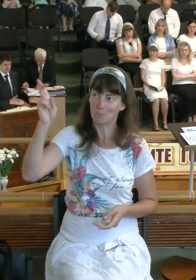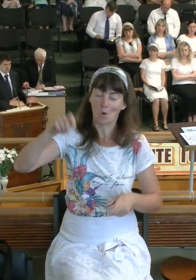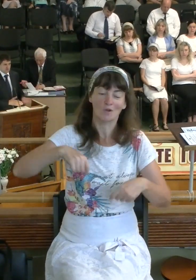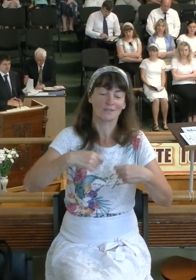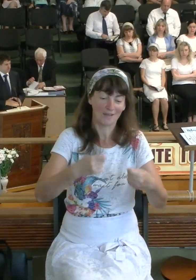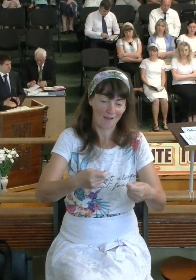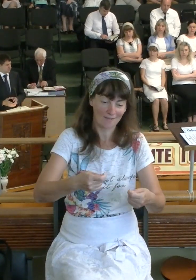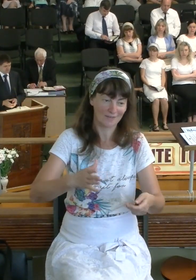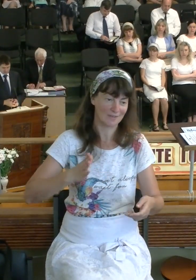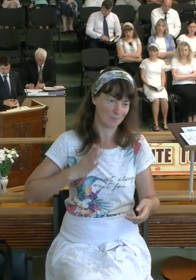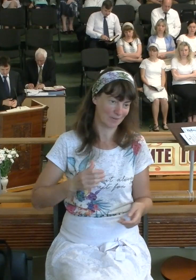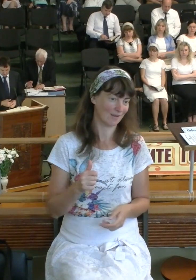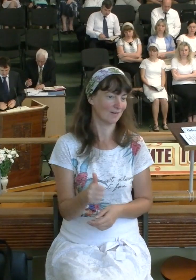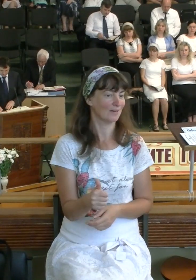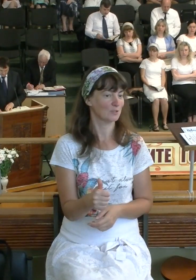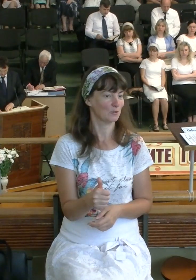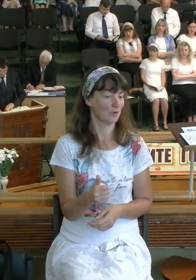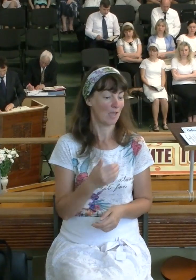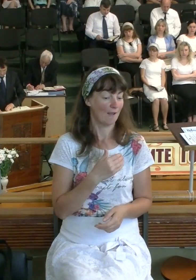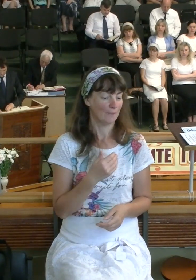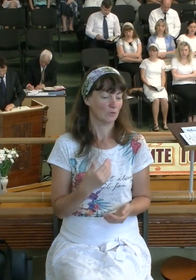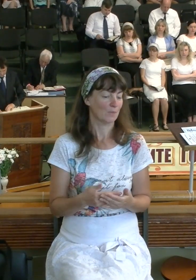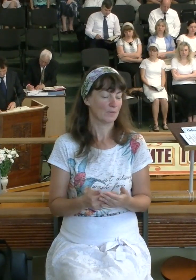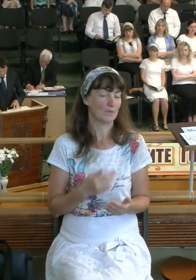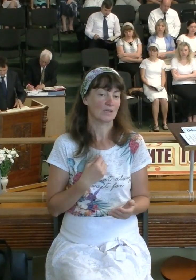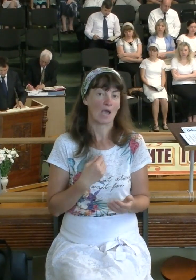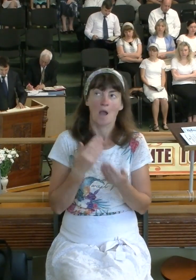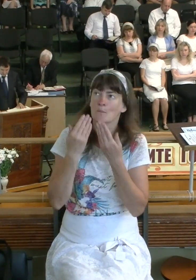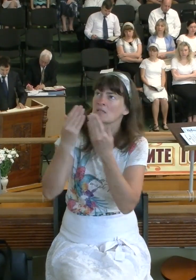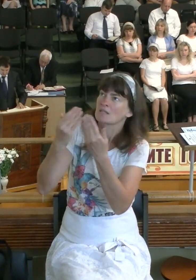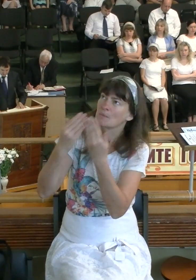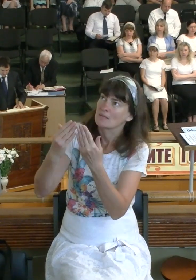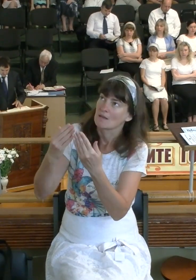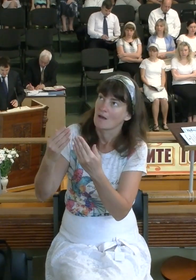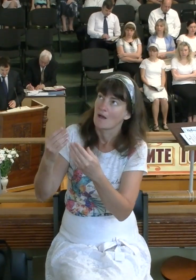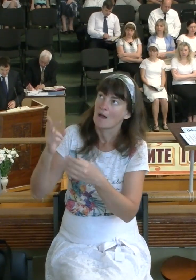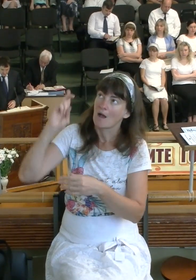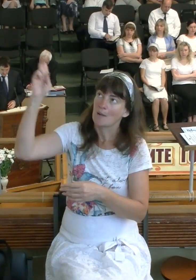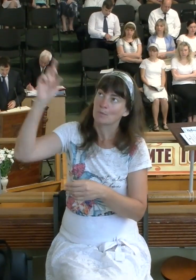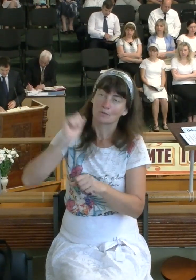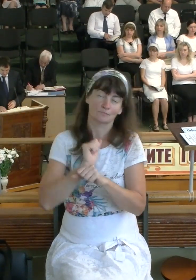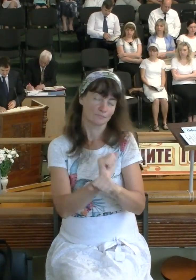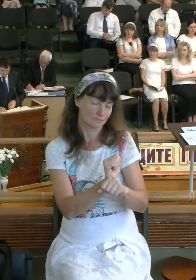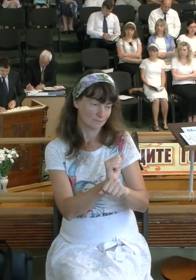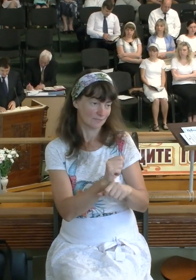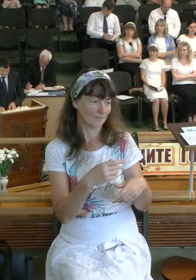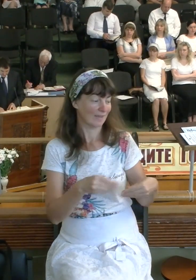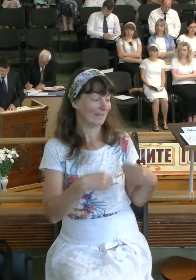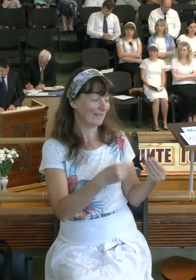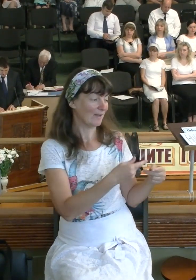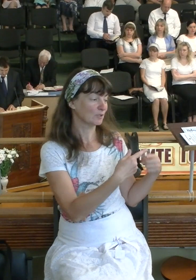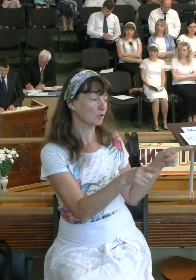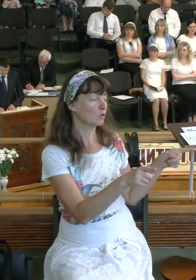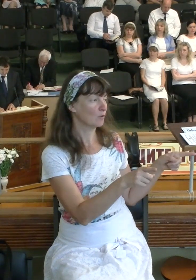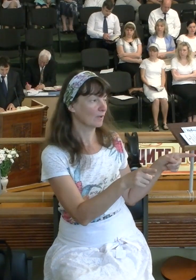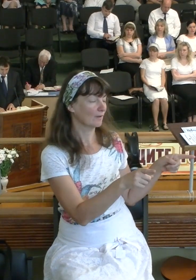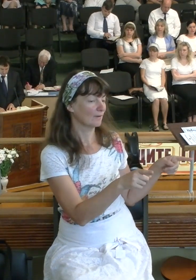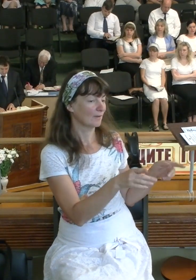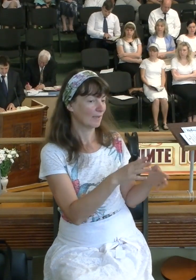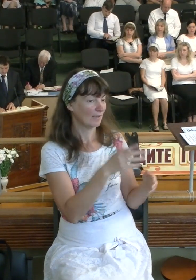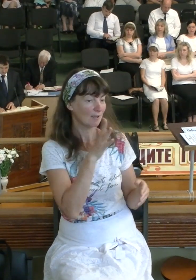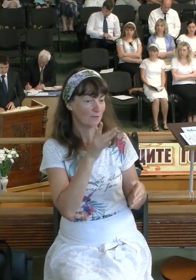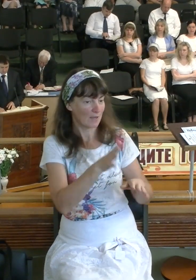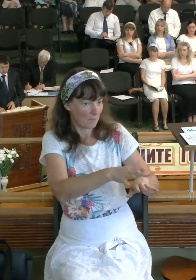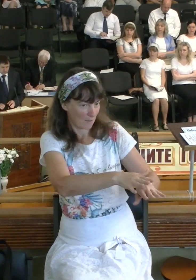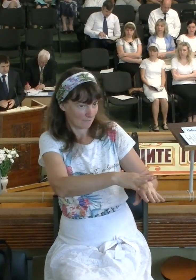чего-то не давал, когда Бог где-то ограничивал, когда Бог тормозил, придерживал. И знаете, в жизни верующих нам